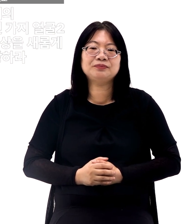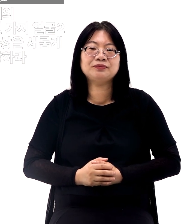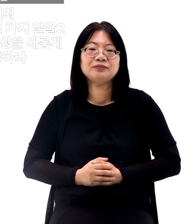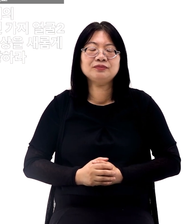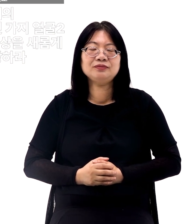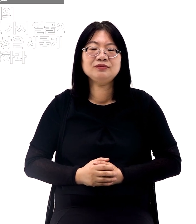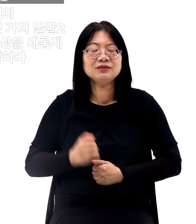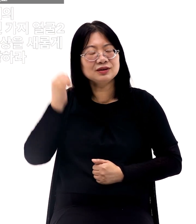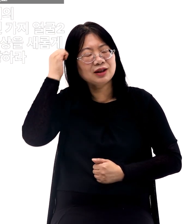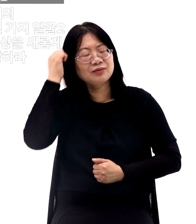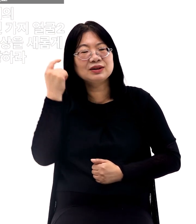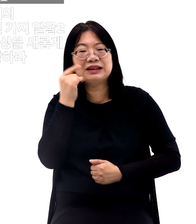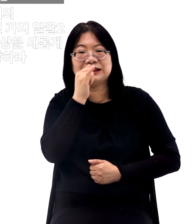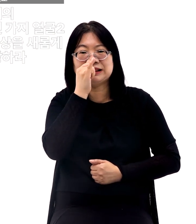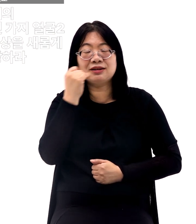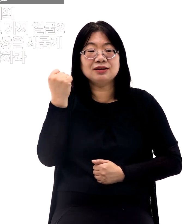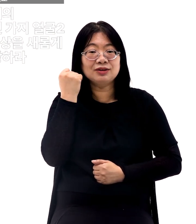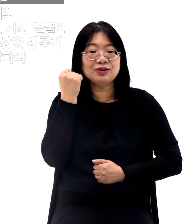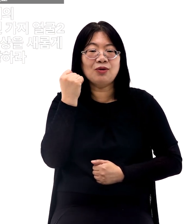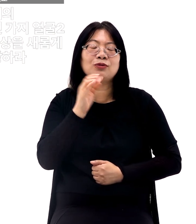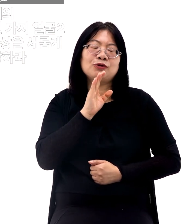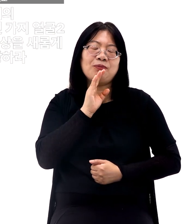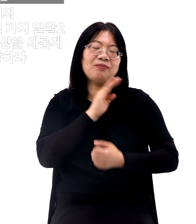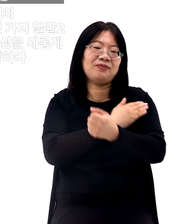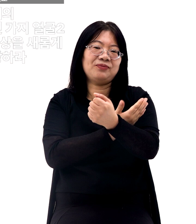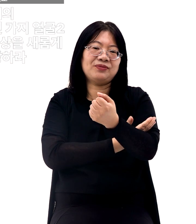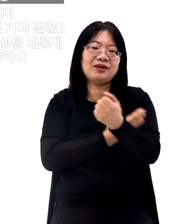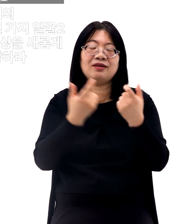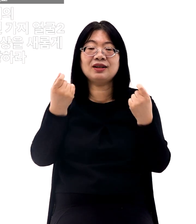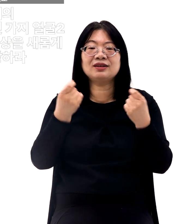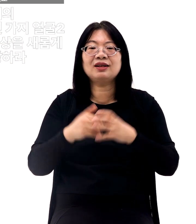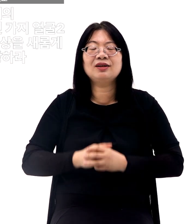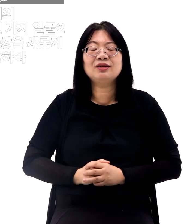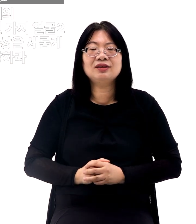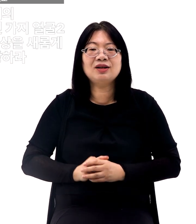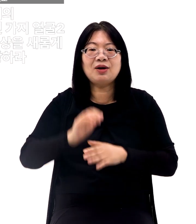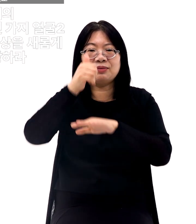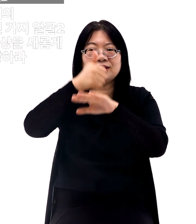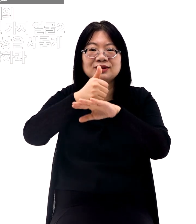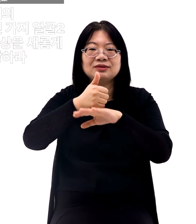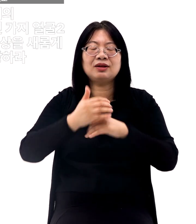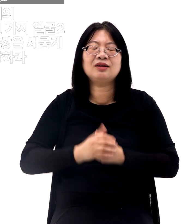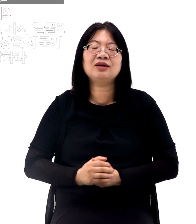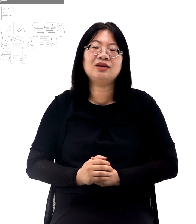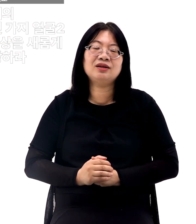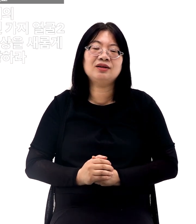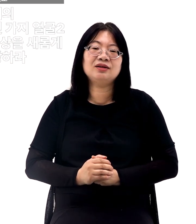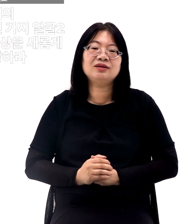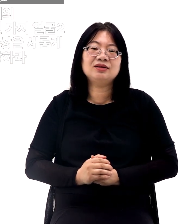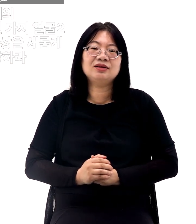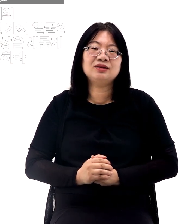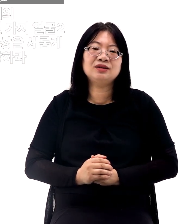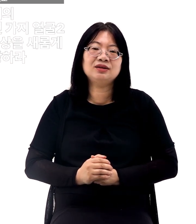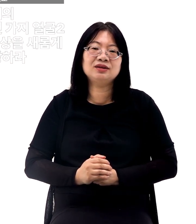자면서 들을 수 있는 능력도 능력입니다. 네. 자, 이제 마지막으로